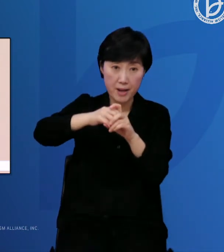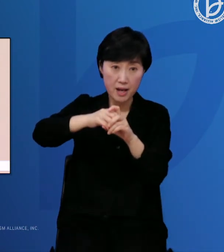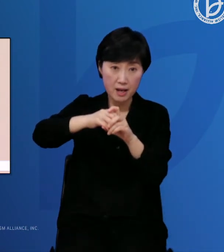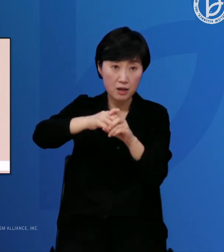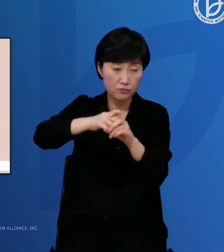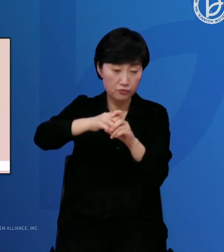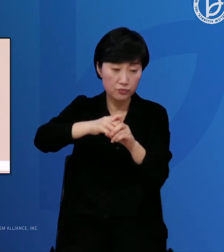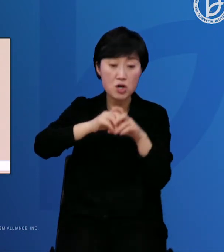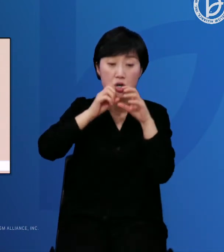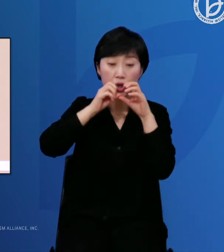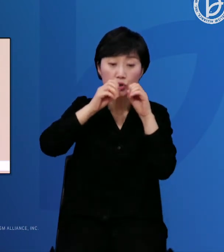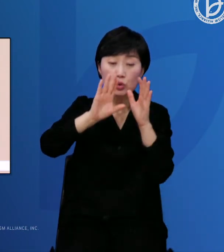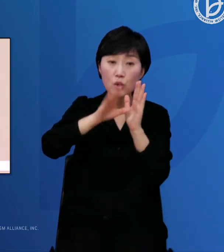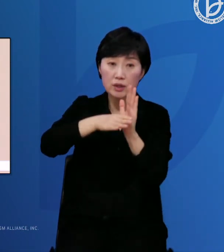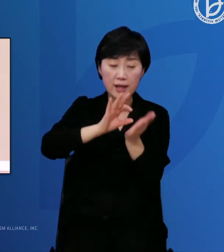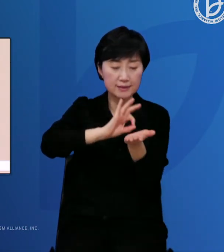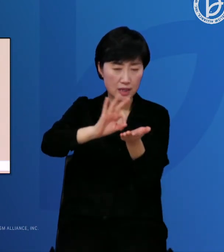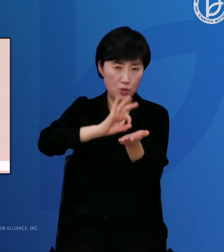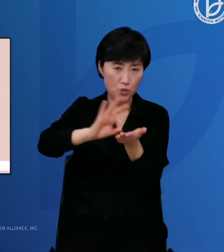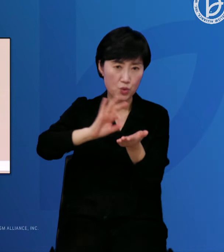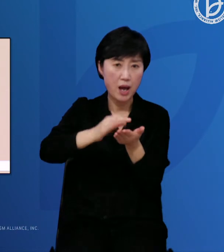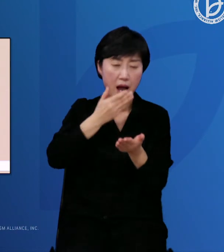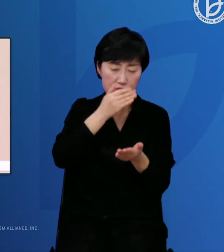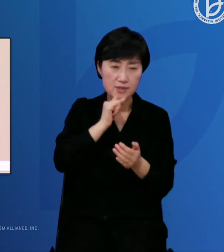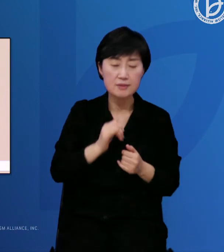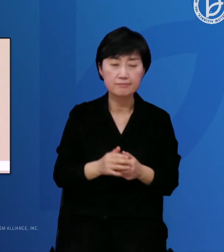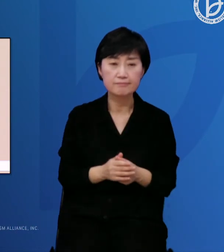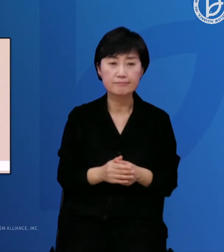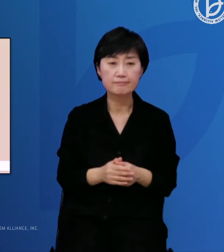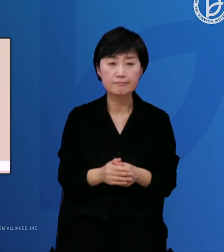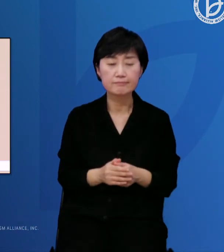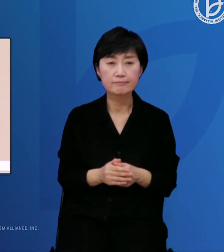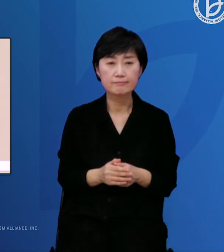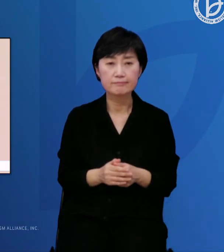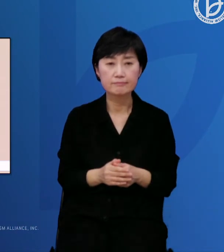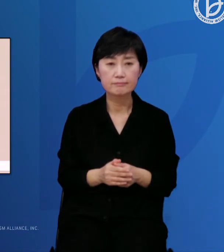전도운동 시간표에 맞게 내용을 추가 보완했습니다.